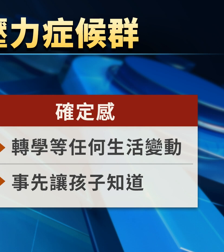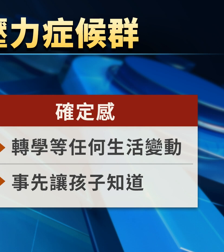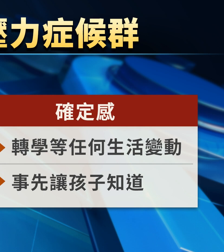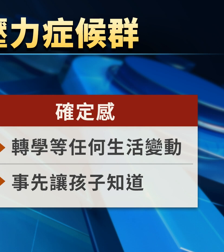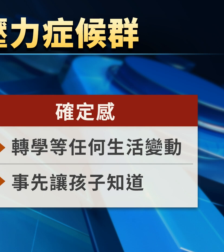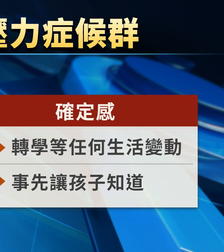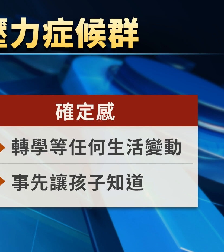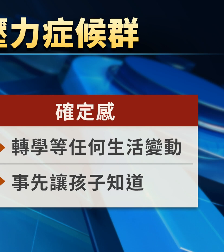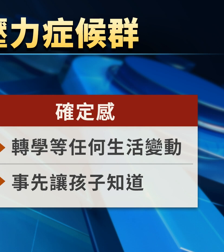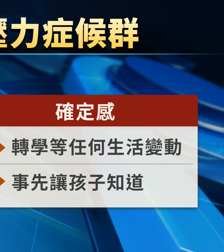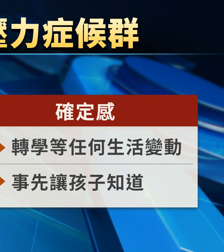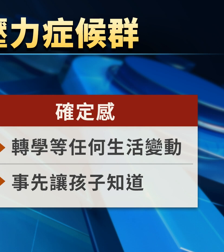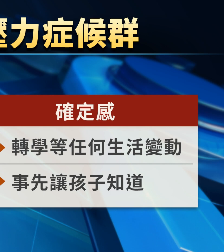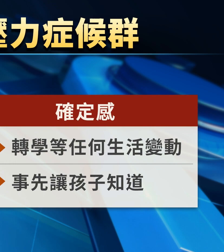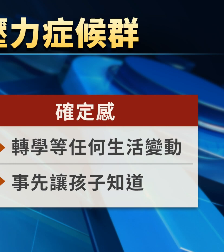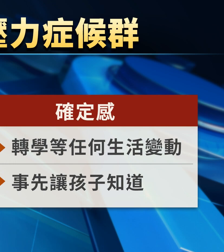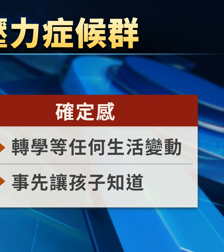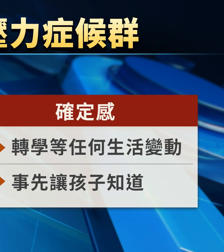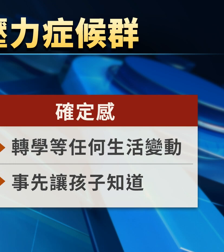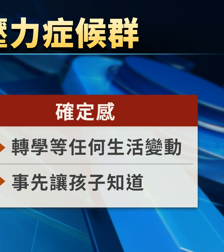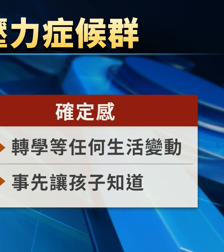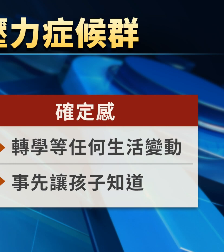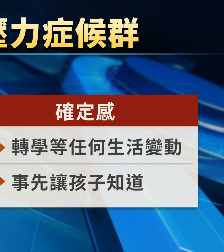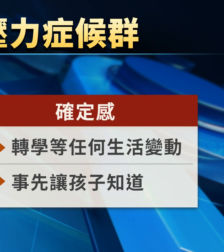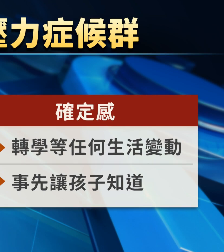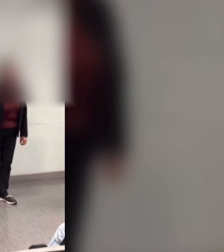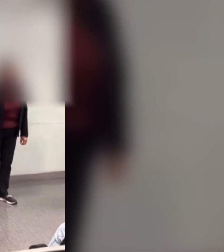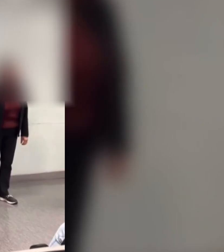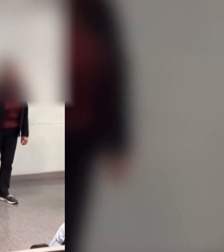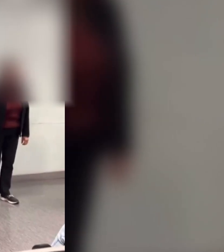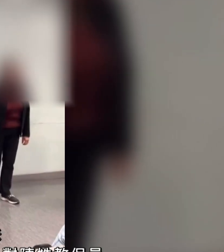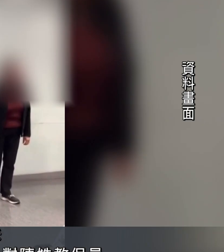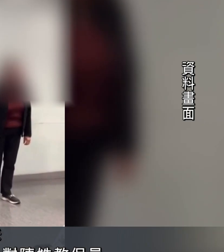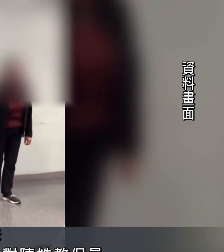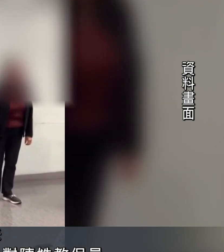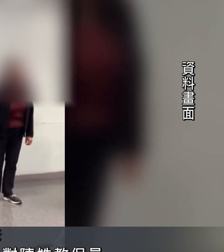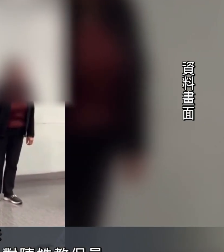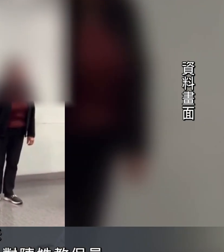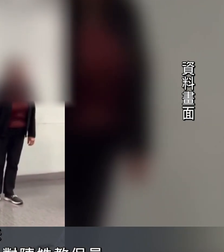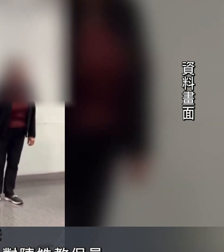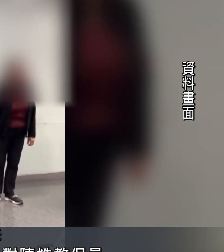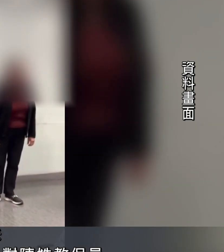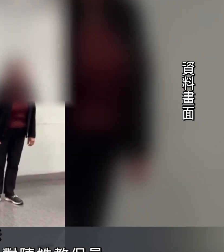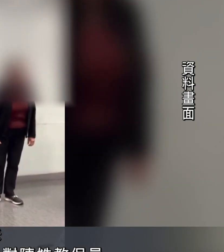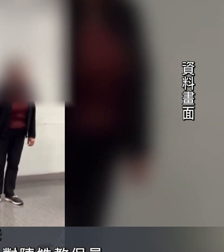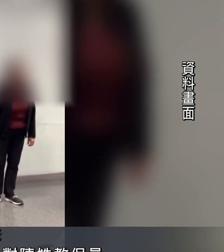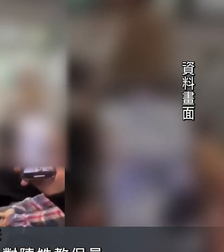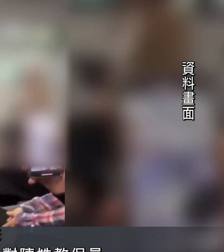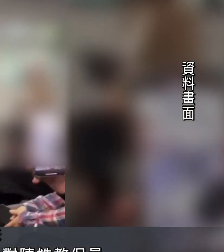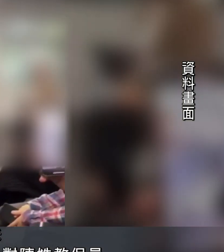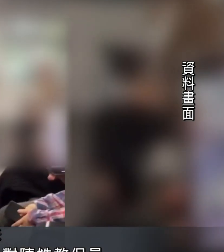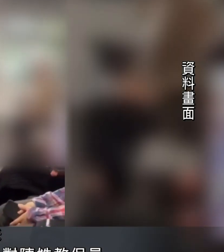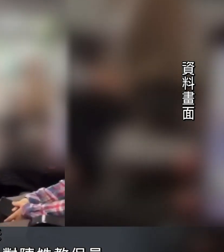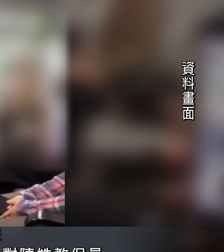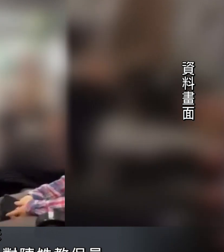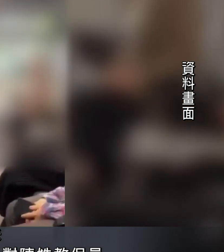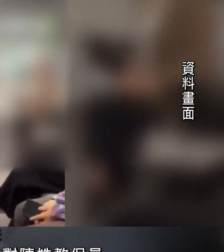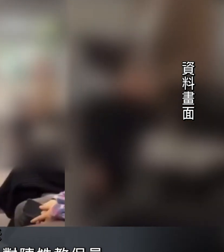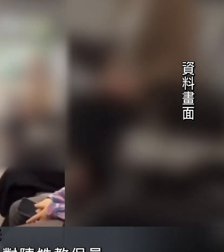道，增加确定感，都有助于心理修复。目前全案还可上诉，台中市府先前则已对诚信教保员